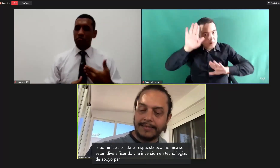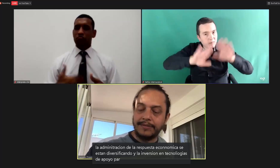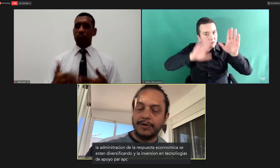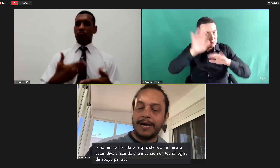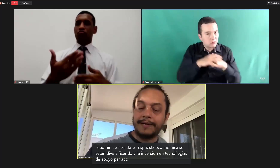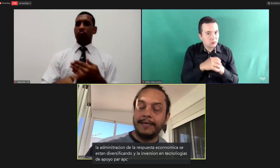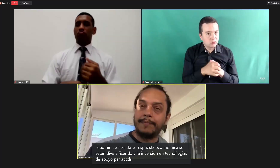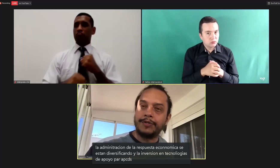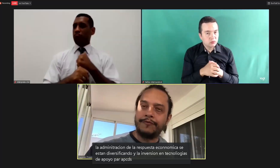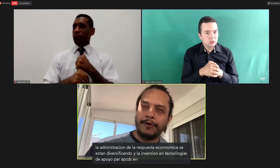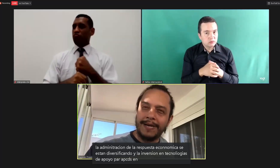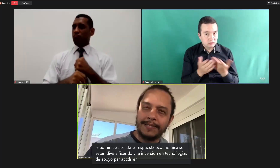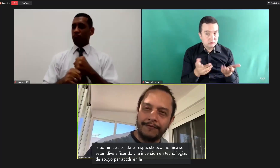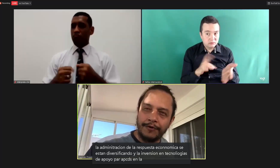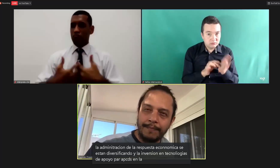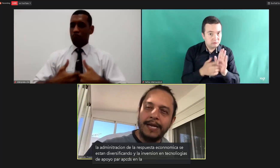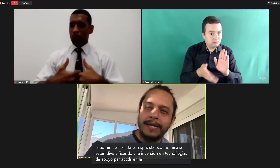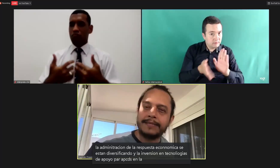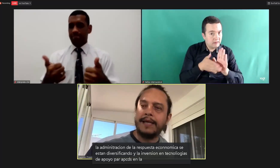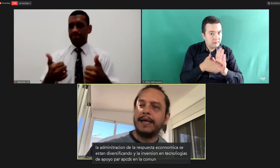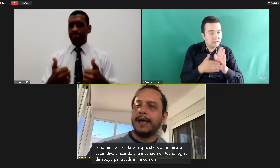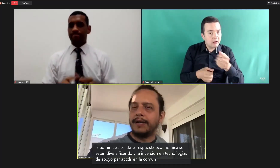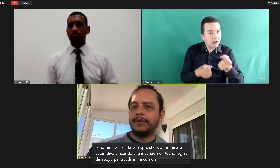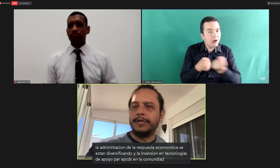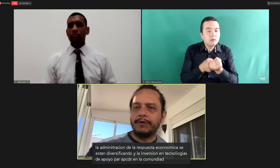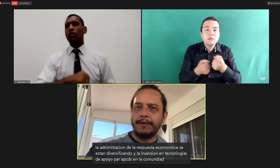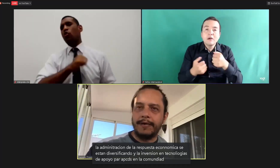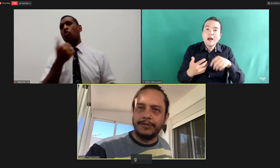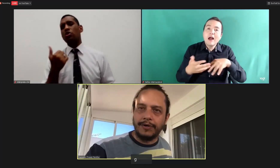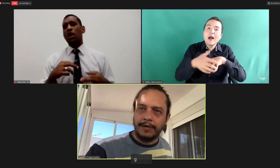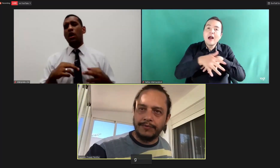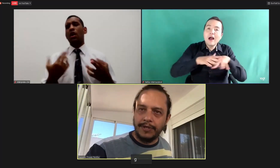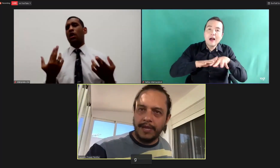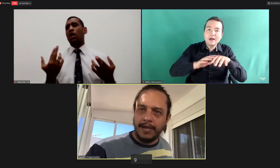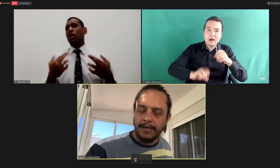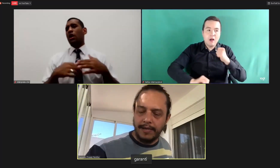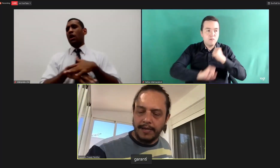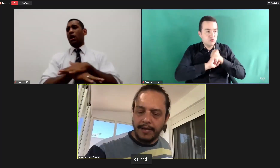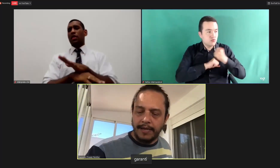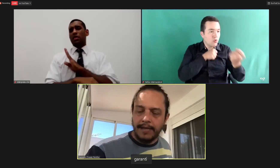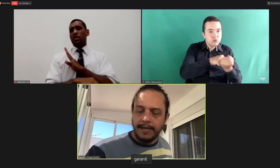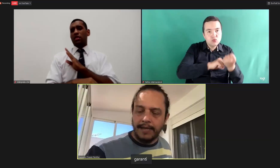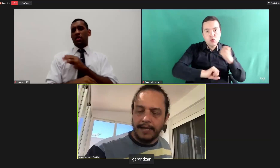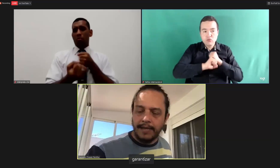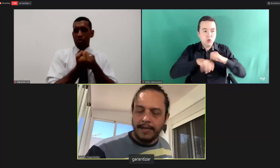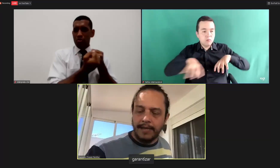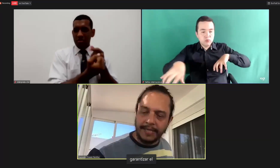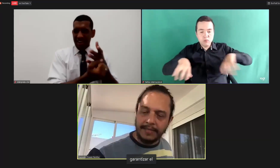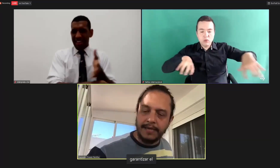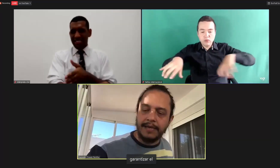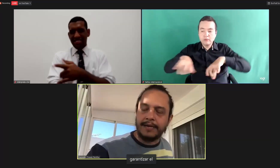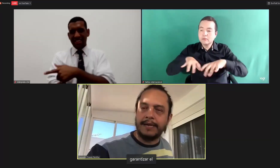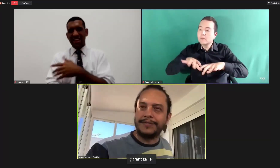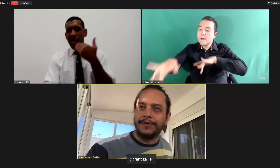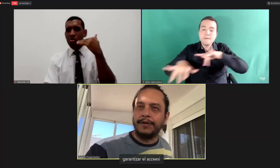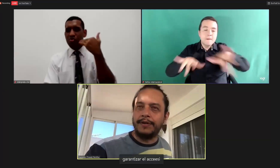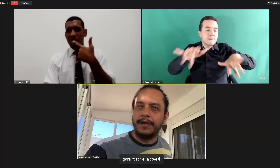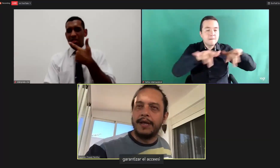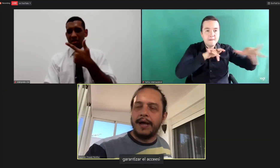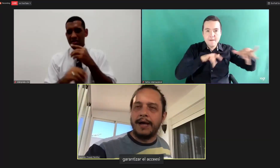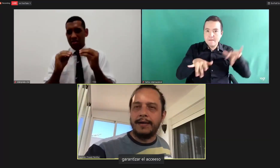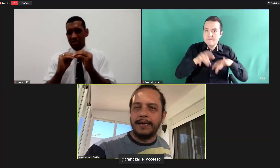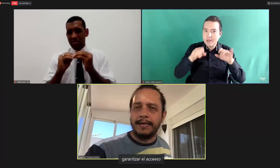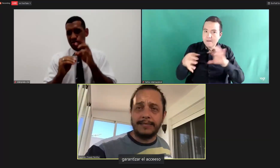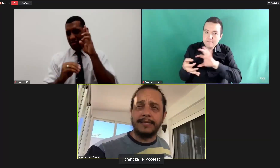Garantizar el acceso a redes de apoyo formales e informales, algo de esto había dicho Ana Lucía, no solamente en